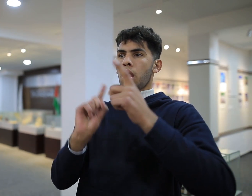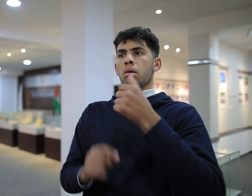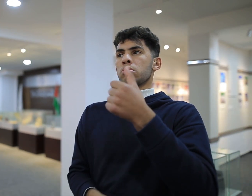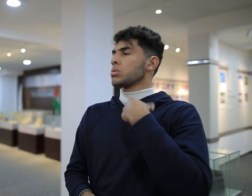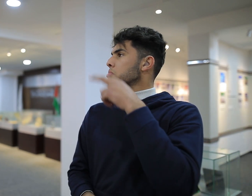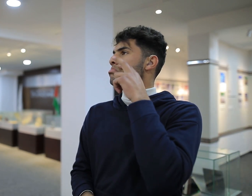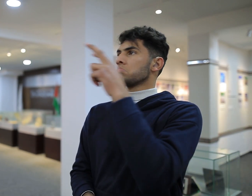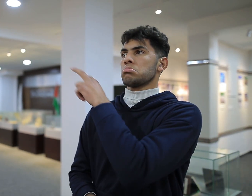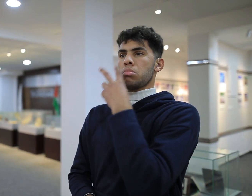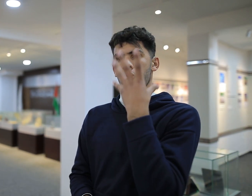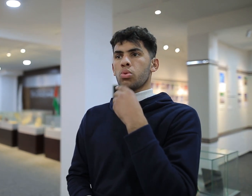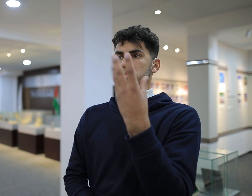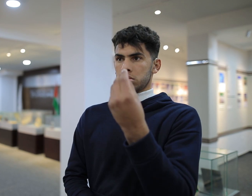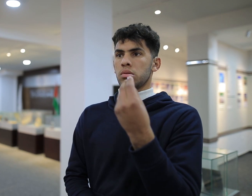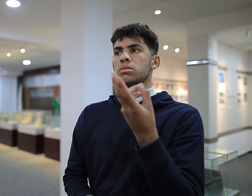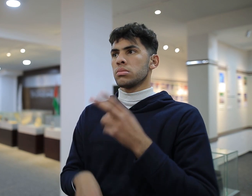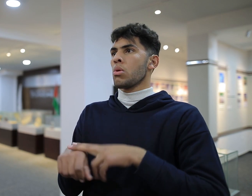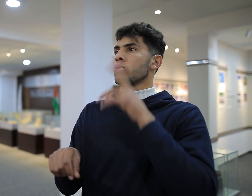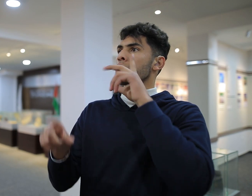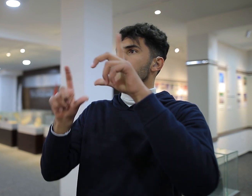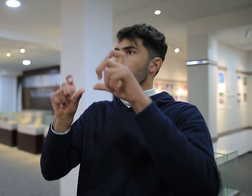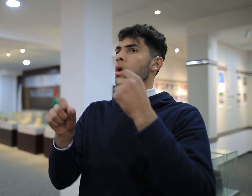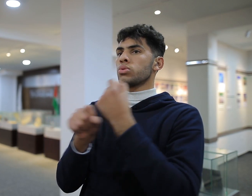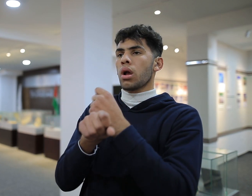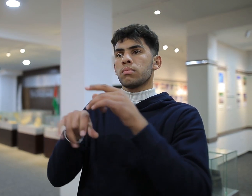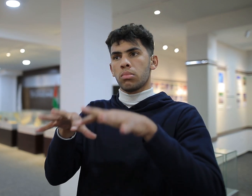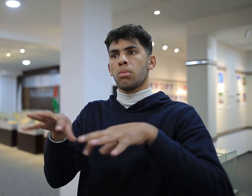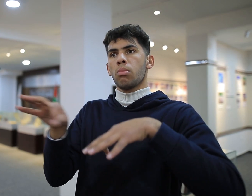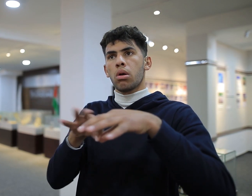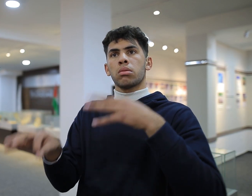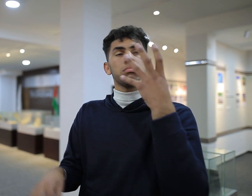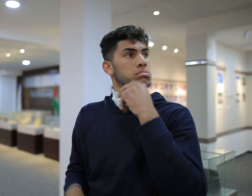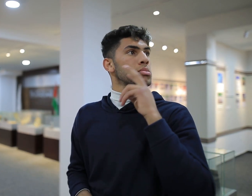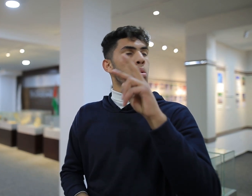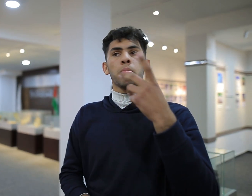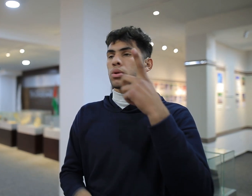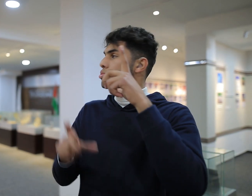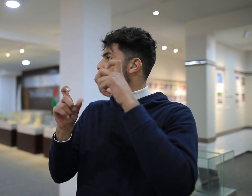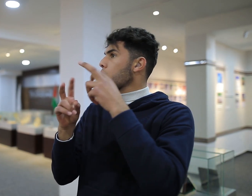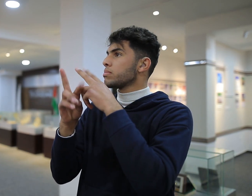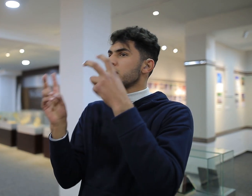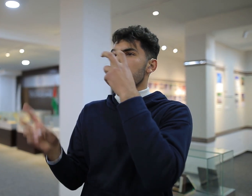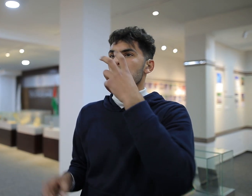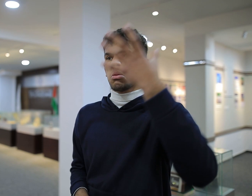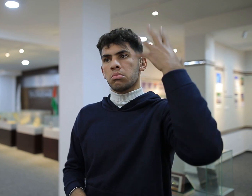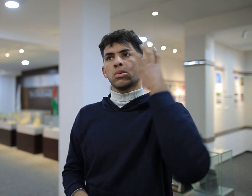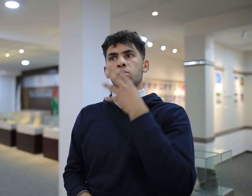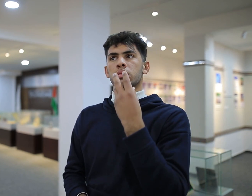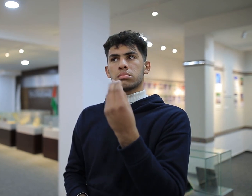جينا على الجامعة الإسلامية حتى نشوفها، نطلع على الصور، المعارض اللي فيها، الأبنية، المنشآت.